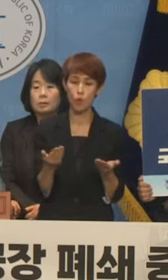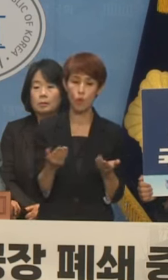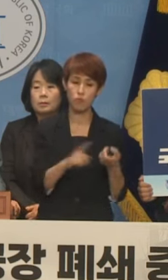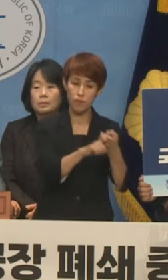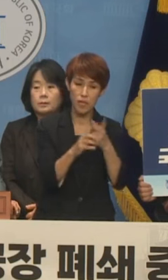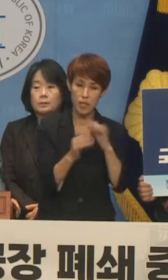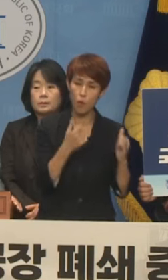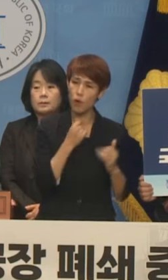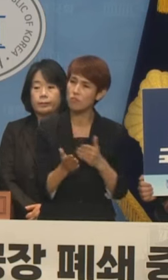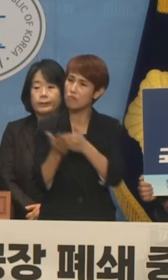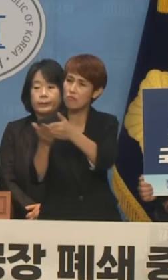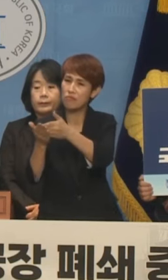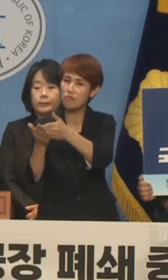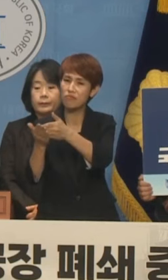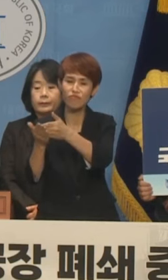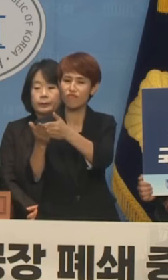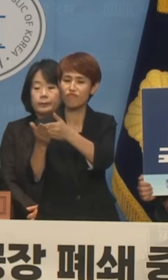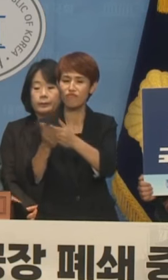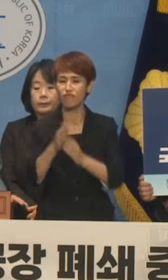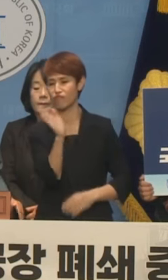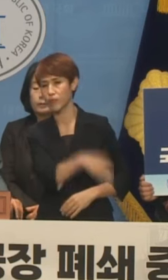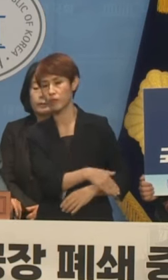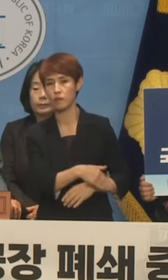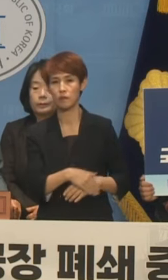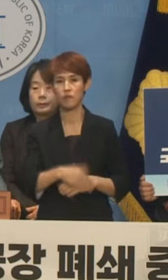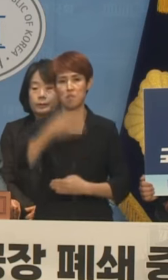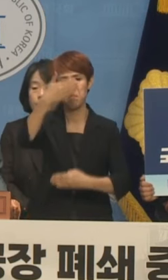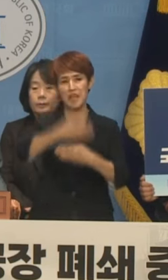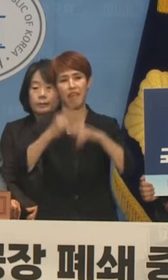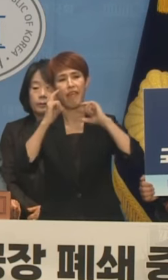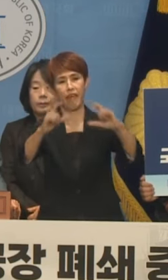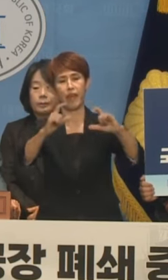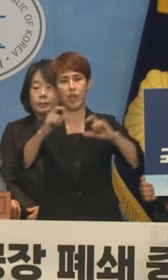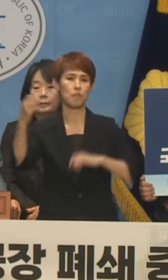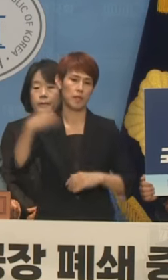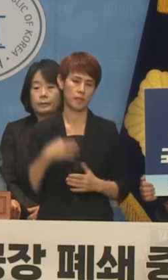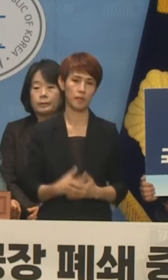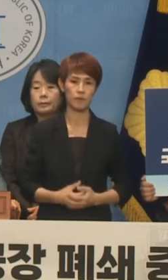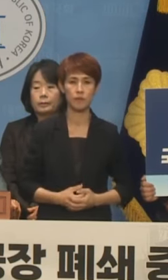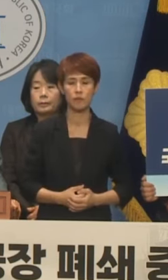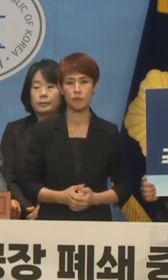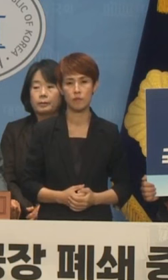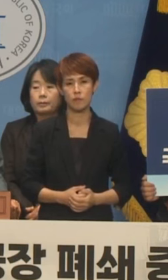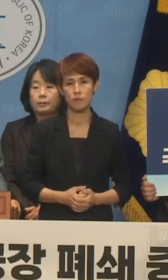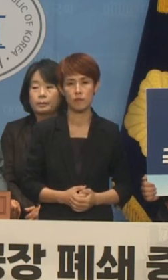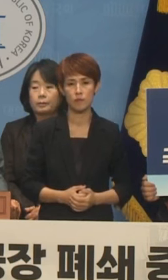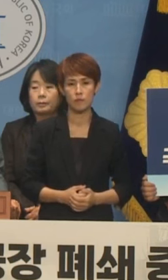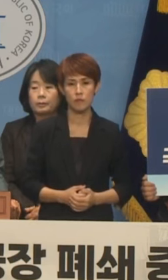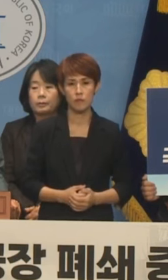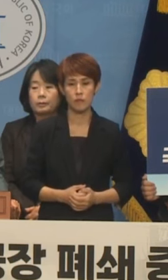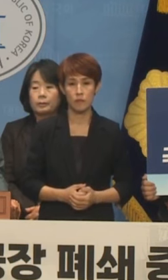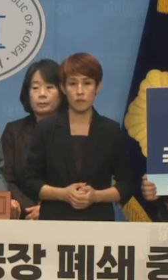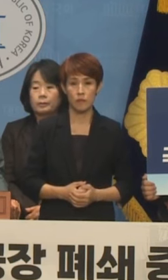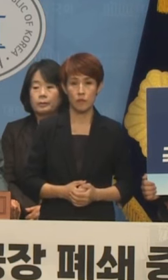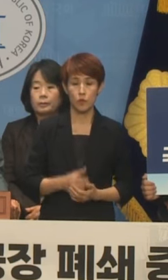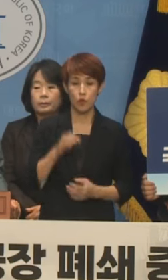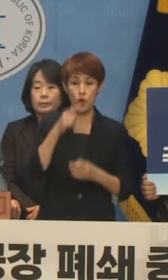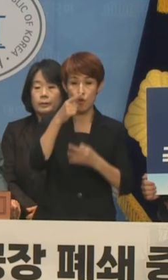폐쇄를 기본적인 방침으로 천명한 바가 있었습니다. 그 과정에서 윤미향